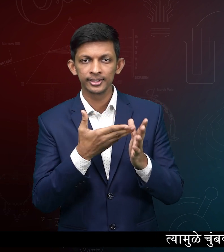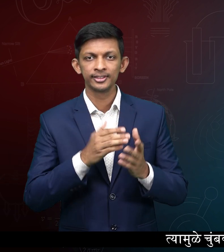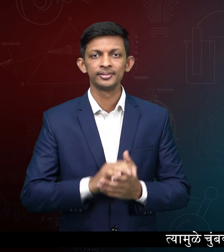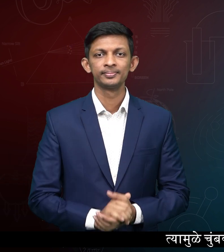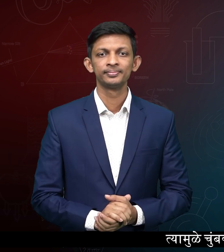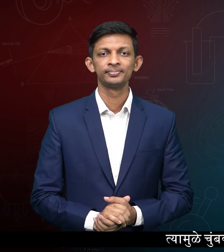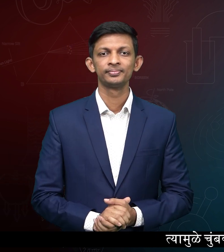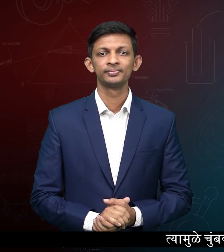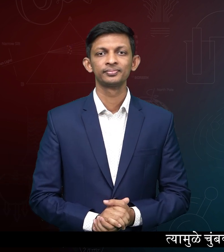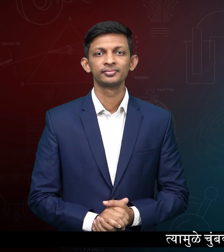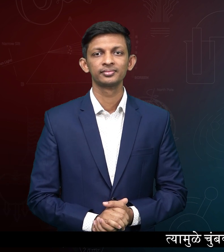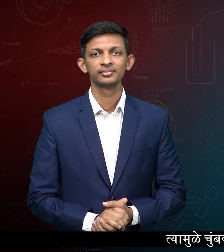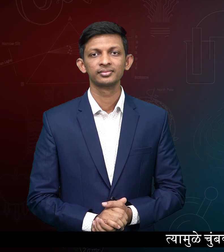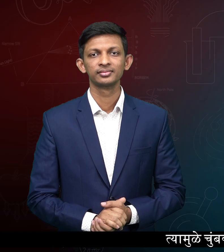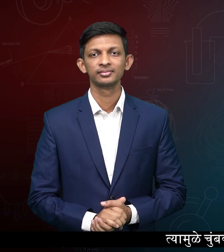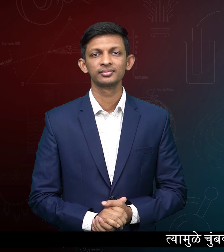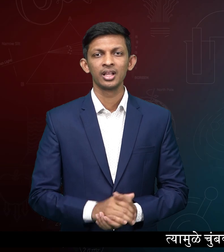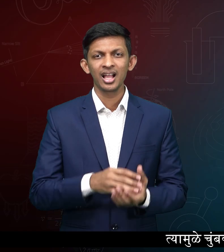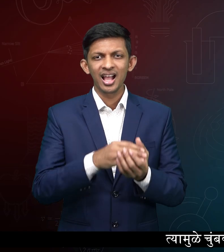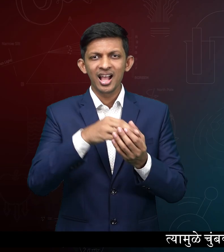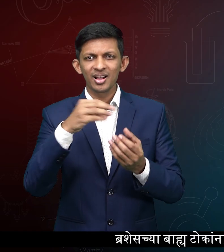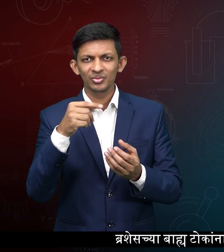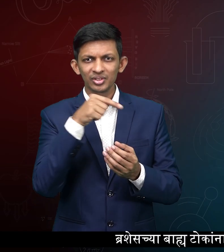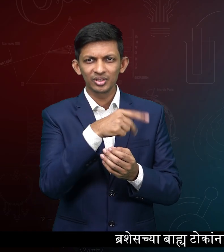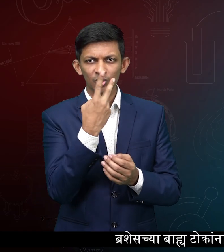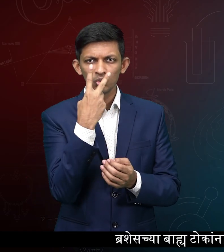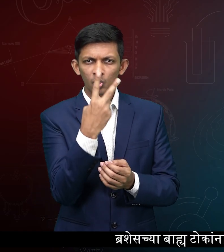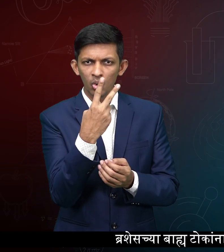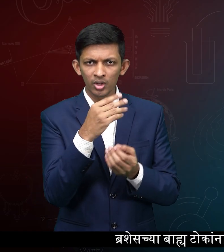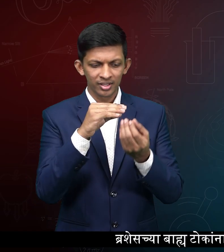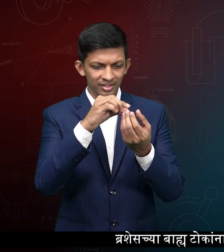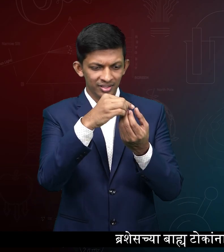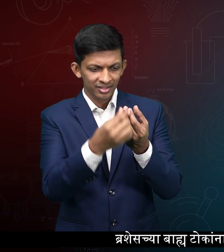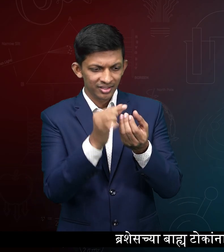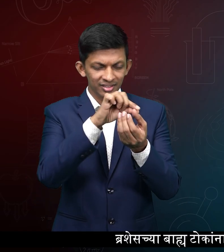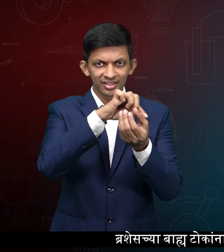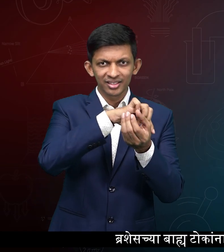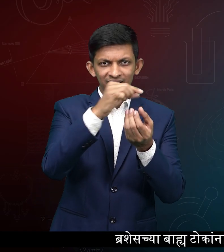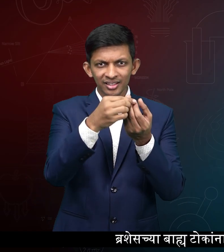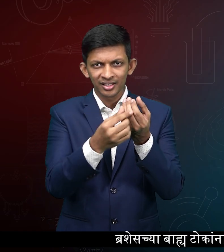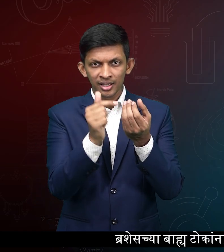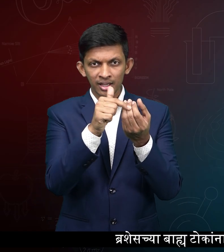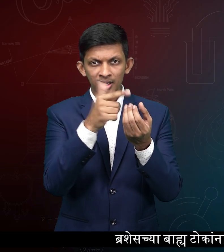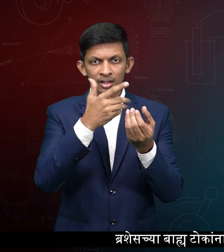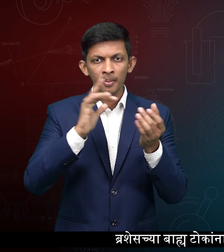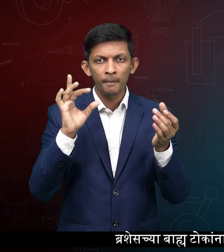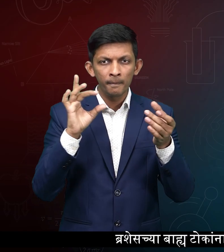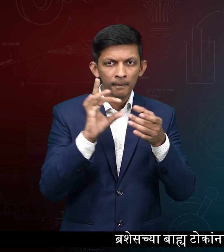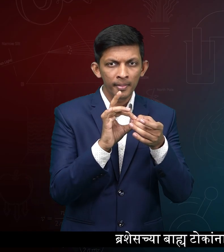त्यामुळे चुंबकीय क्षेत्राच्या आत कुंडली फिरते. ब्रशेसच्या बाह्य टोकांना एका बाह्य विद्युत परिपथाशी जोडले